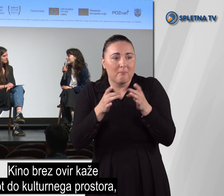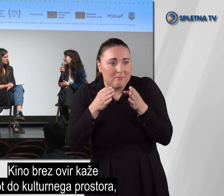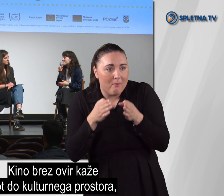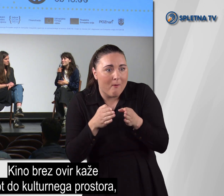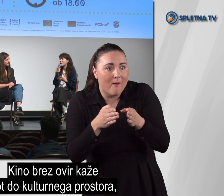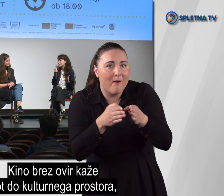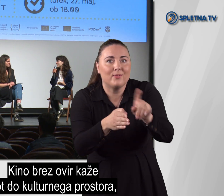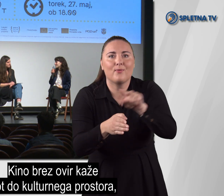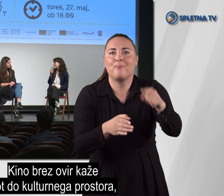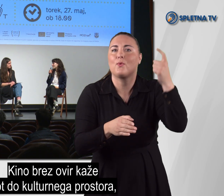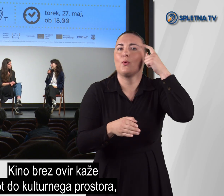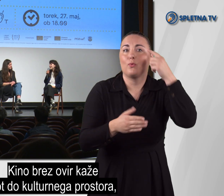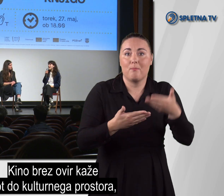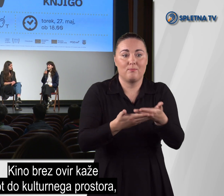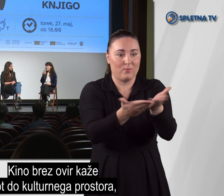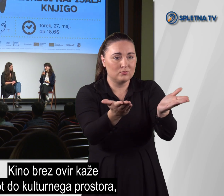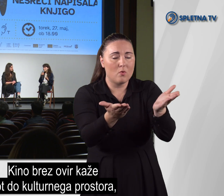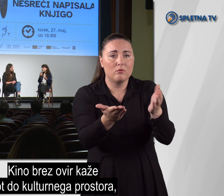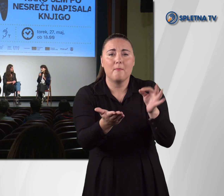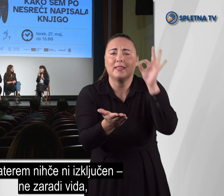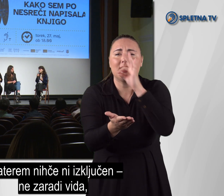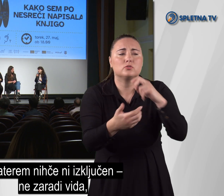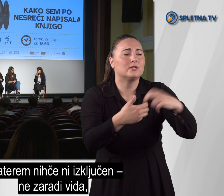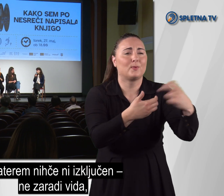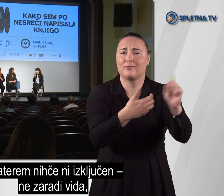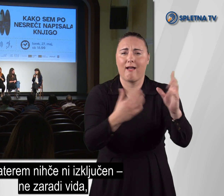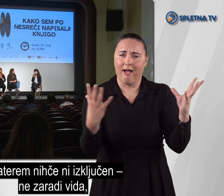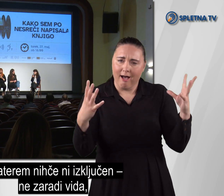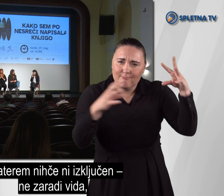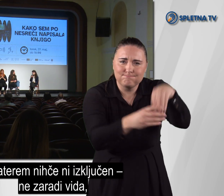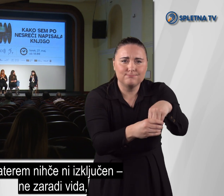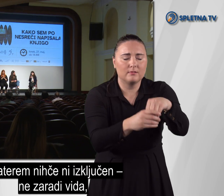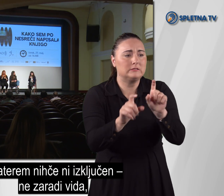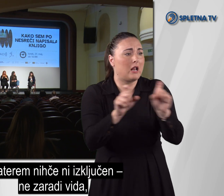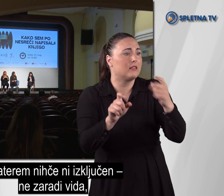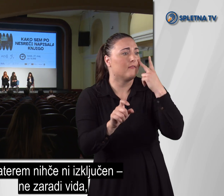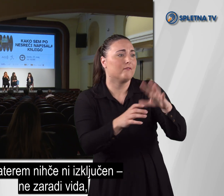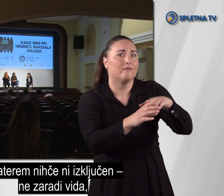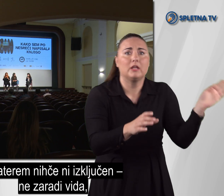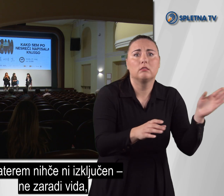Kino brez ovir kaže pot do kulturnega prostora, v katerem nihče ni izključen.